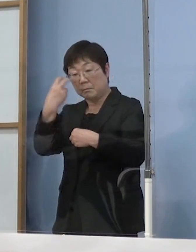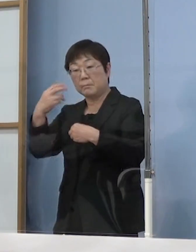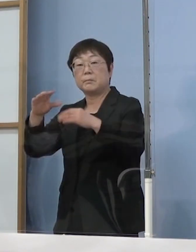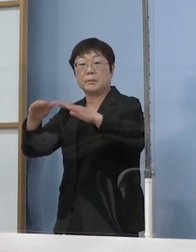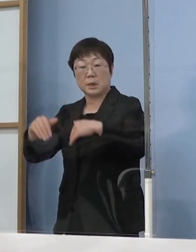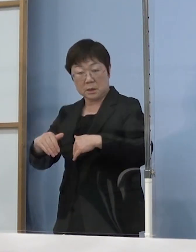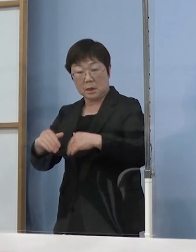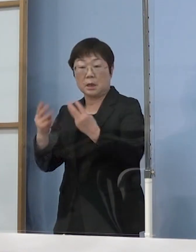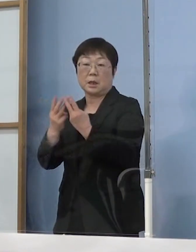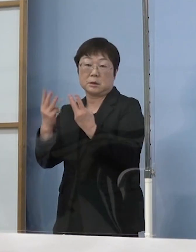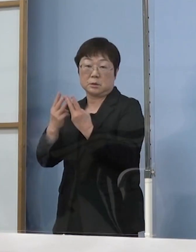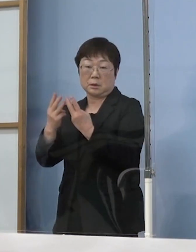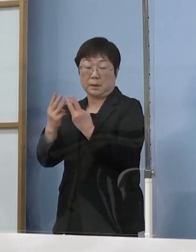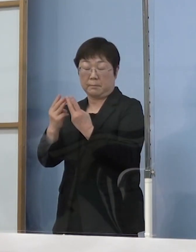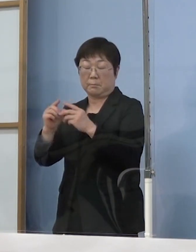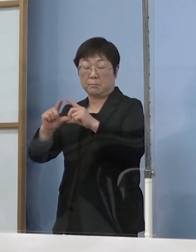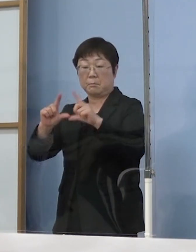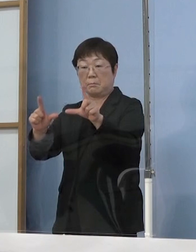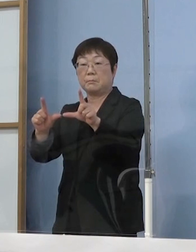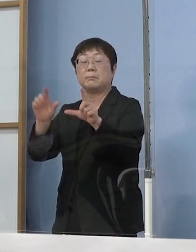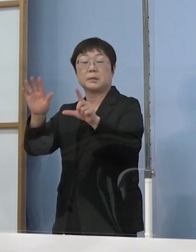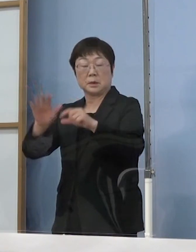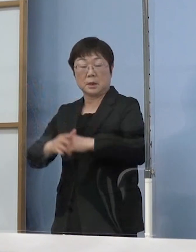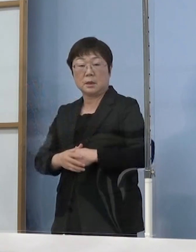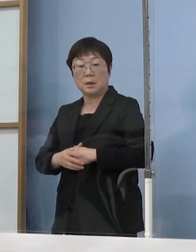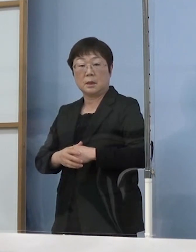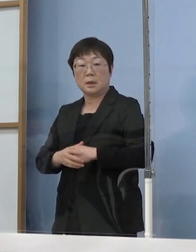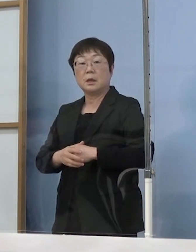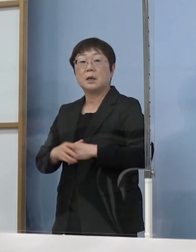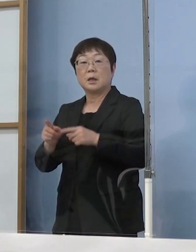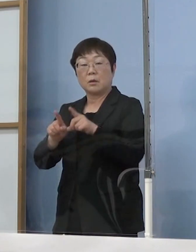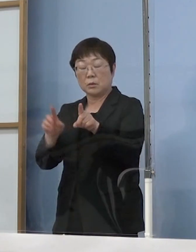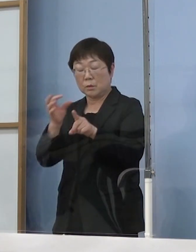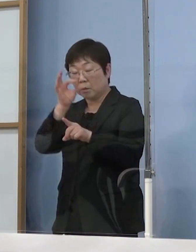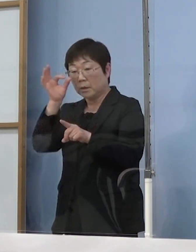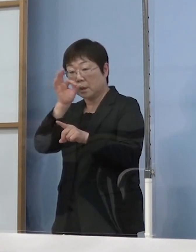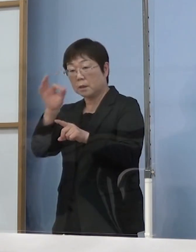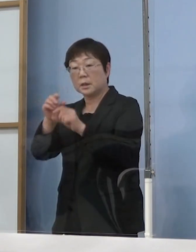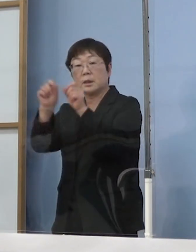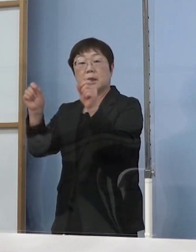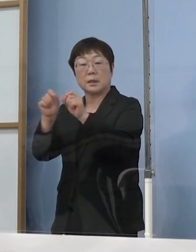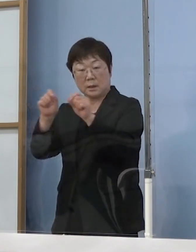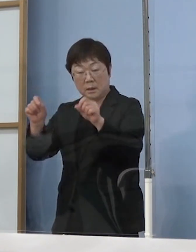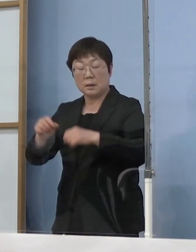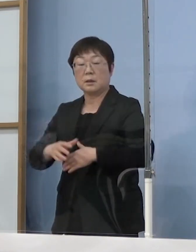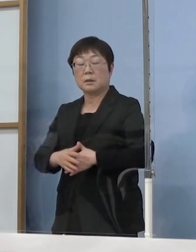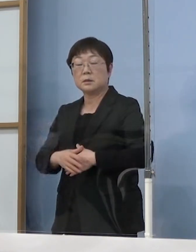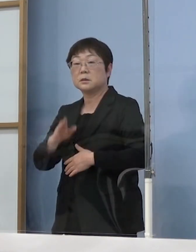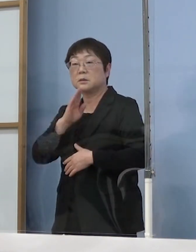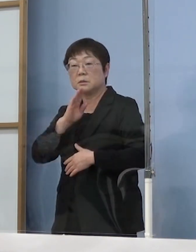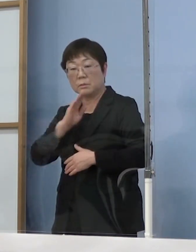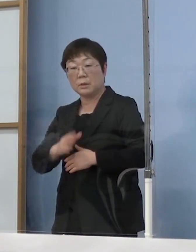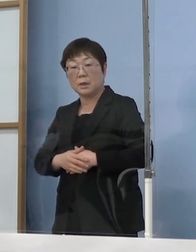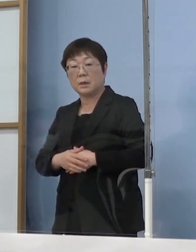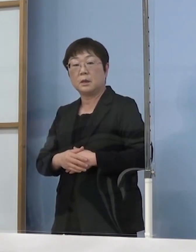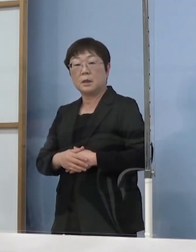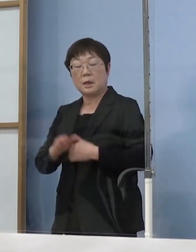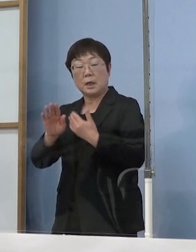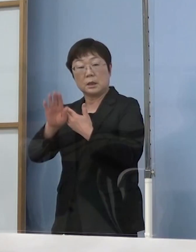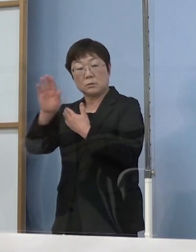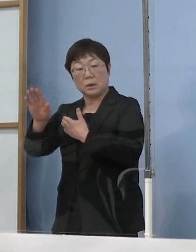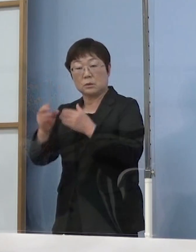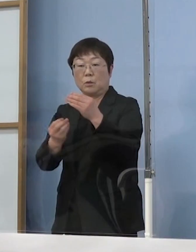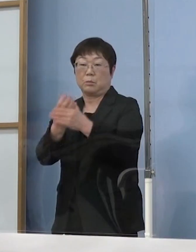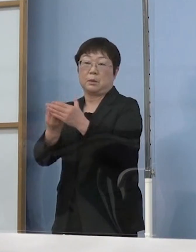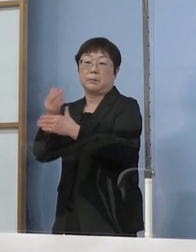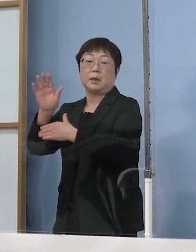くような数字が結果出てきたんですよね。このモニタリングの決算の結果、これも実は後々で出てきます